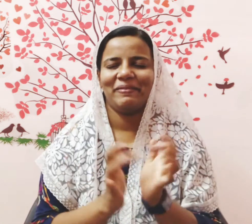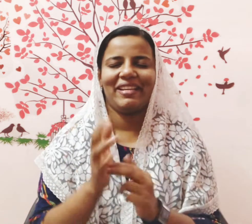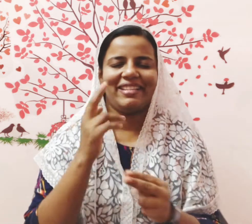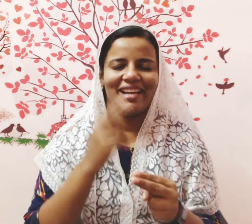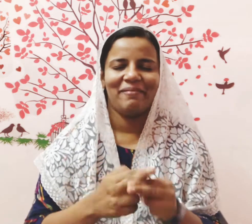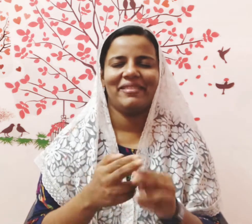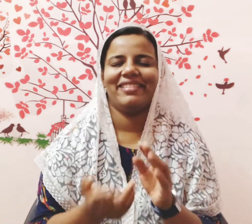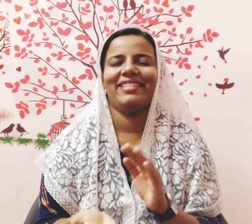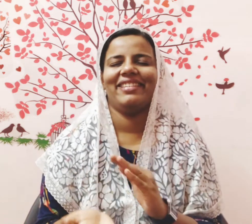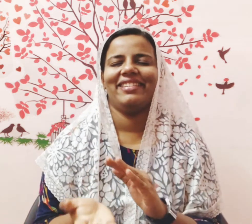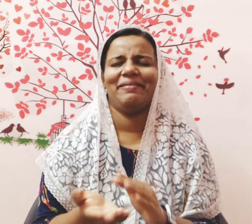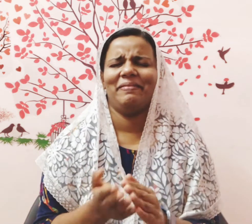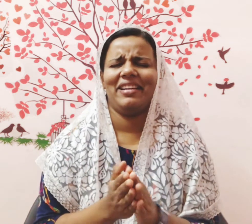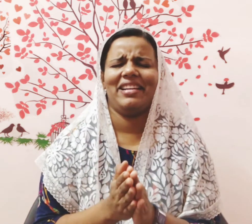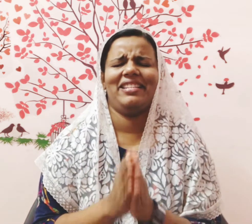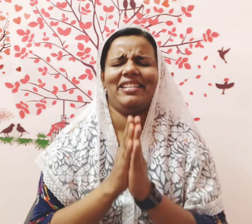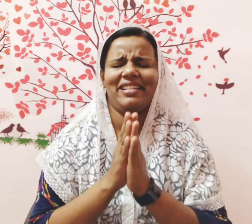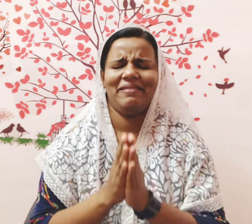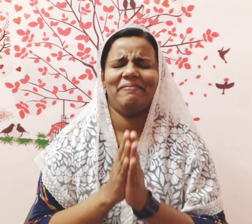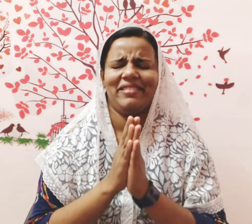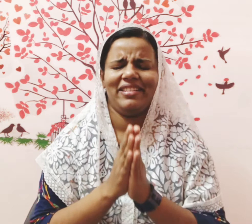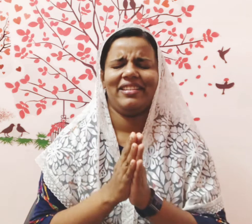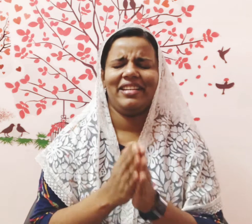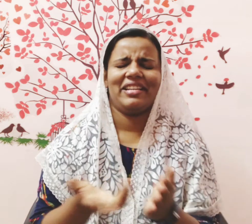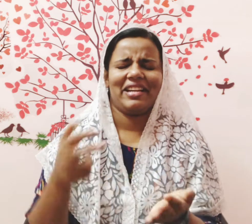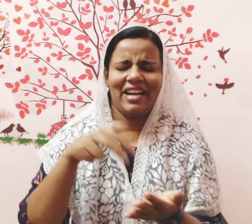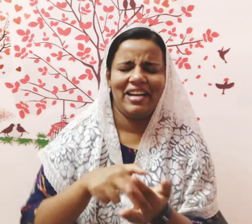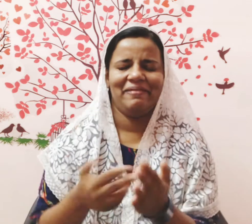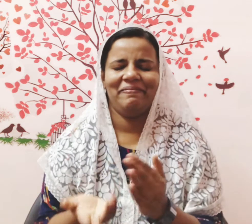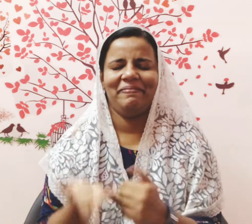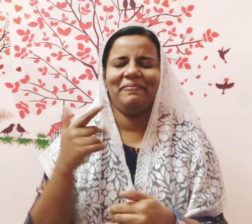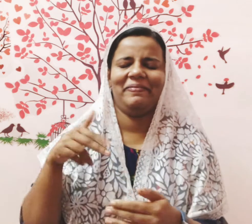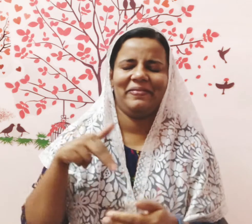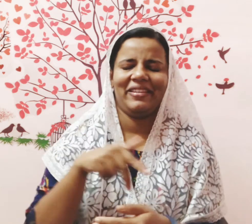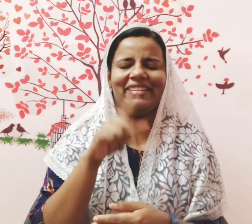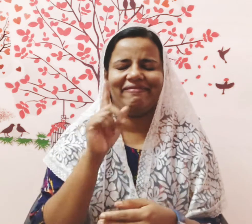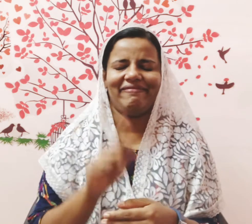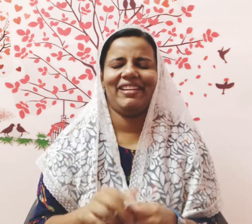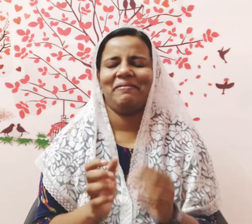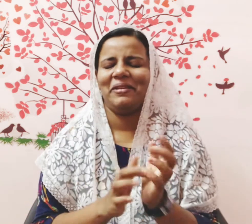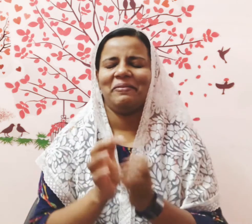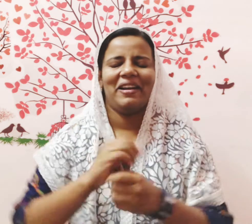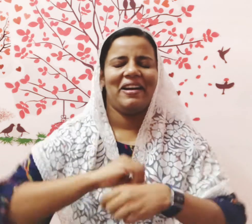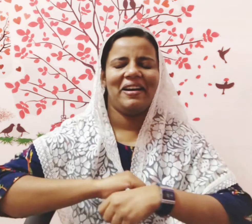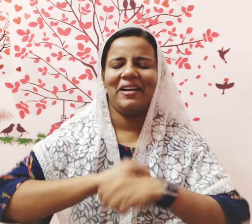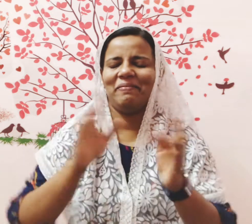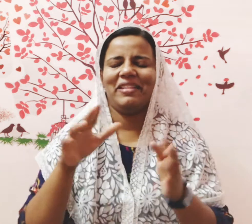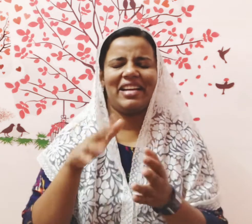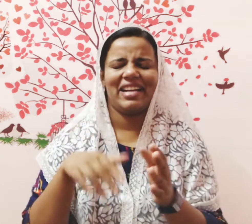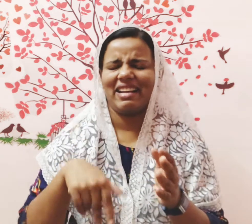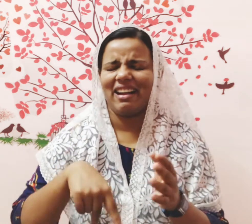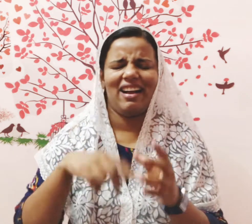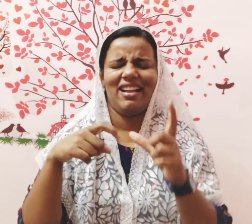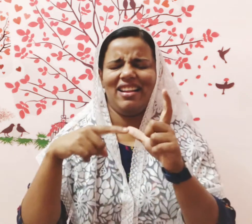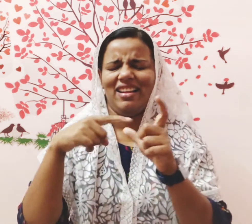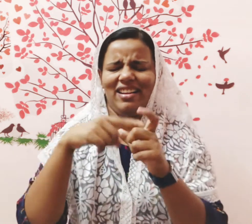എഴുന്നേൽക്കട്ടെ, യേശുക്രിസ്തുവിൻ്റെ നാമത്തിൽ ആമേൻ കാല് കുത്തി എഴുന്നേറ്റ് നടക്കട്ടെ. കർത്താവിൻ്റെ അത്ഭുതം ആ കാലുകളുടെ മേൽ